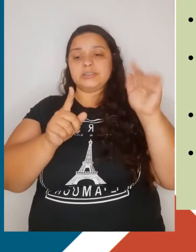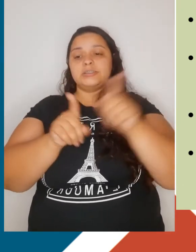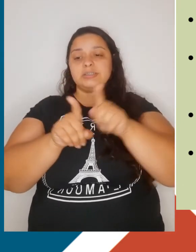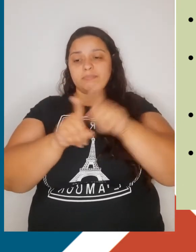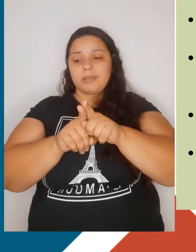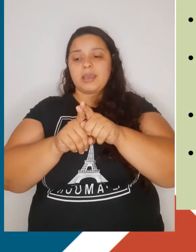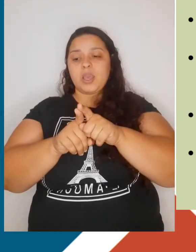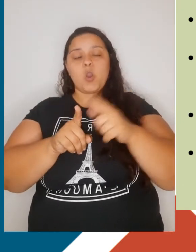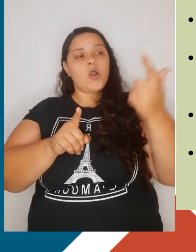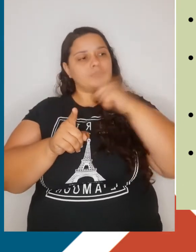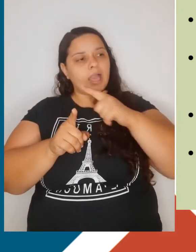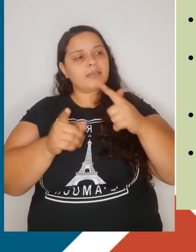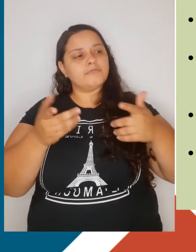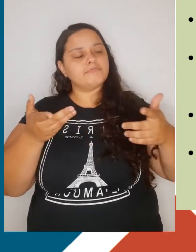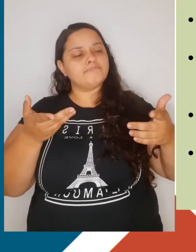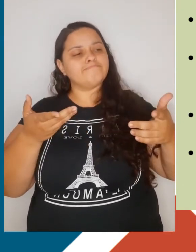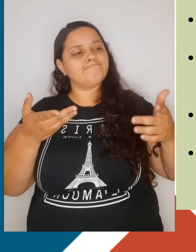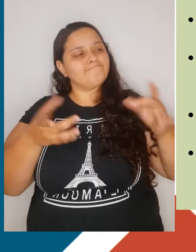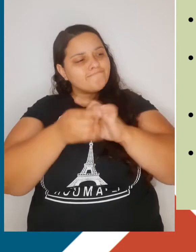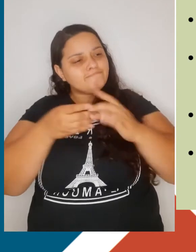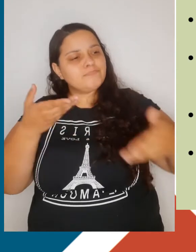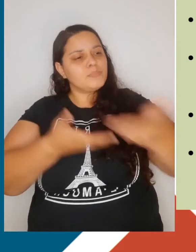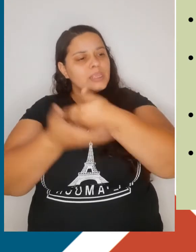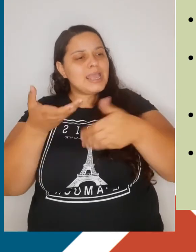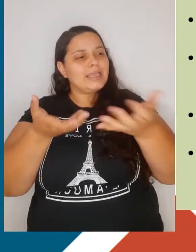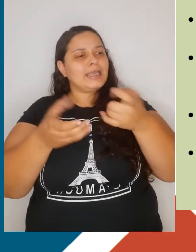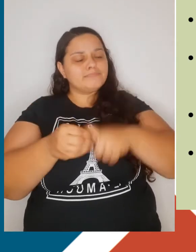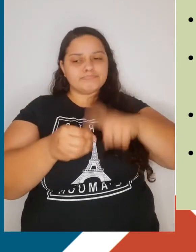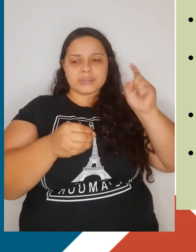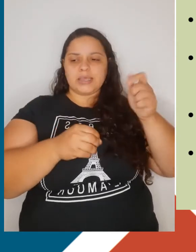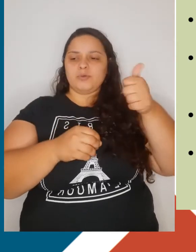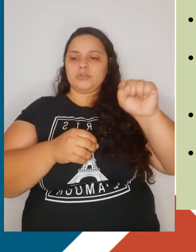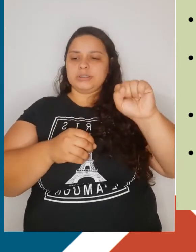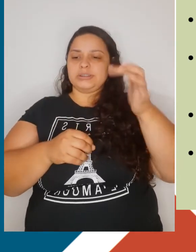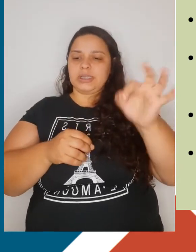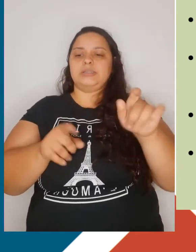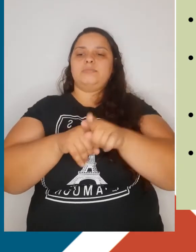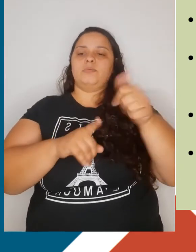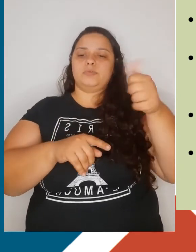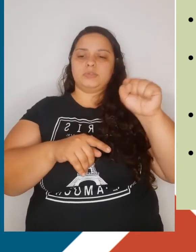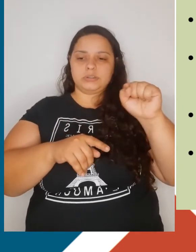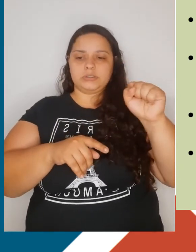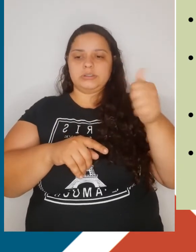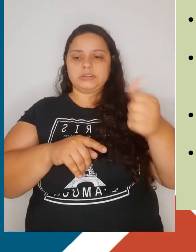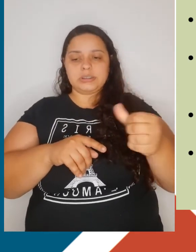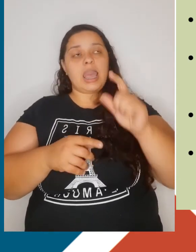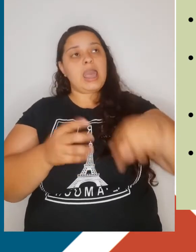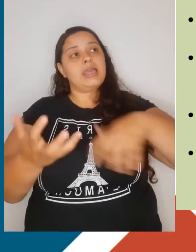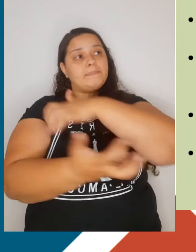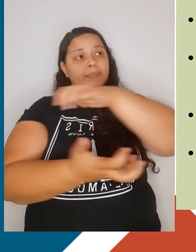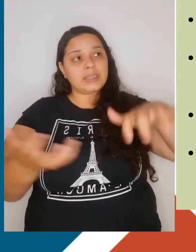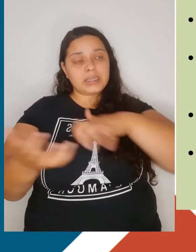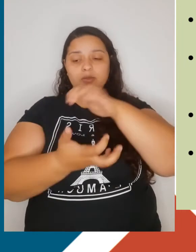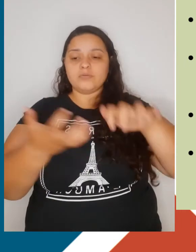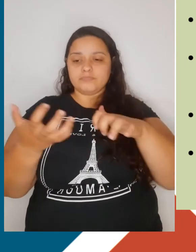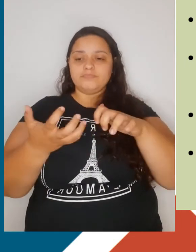francês, acaba também por ganhar contornos emancipatórios. E acontecem especialmente entre 1810 e 1816, mas